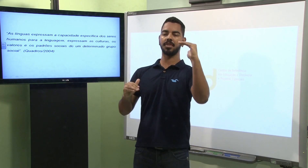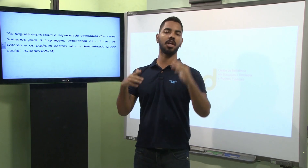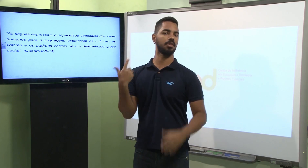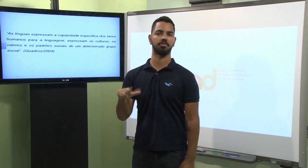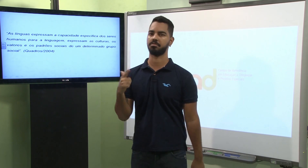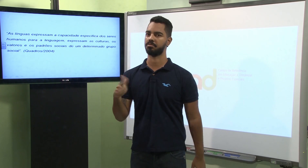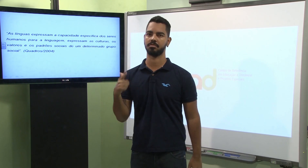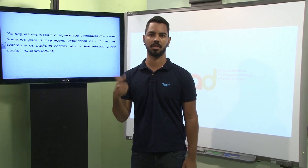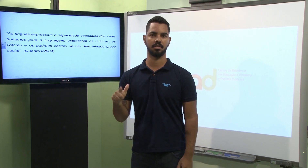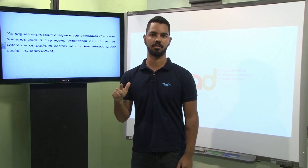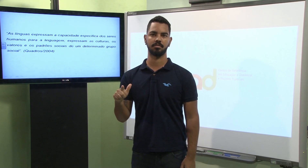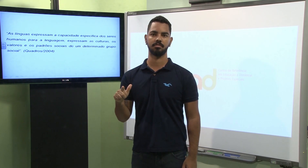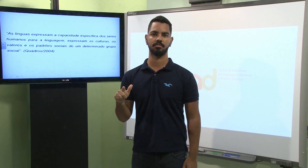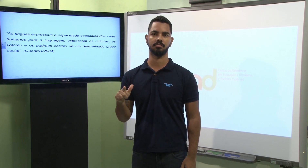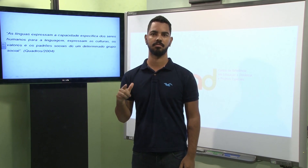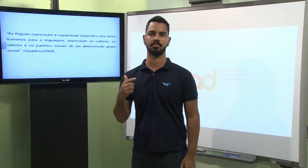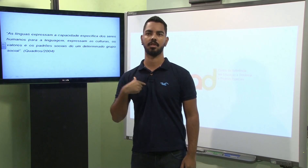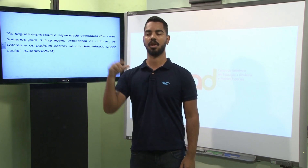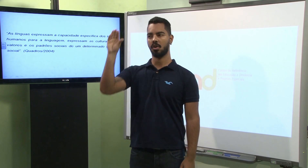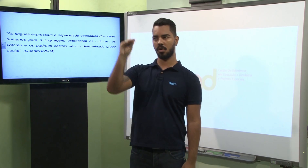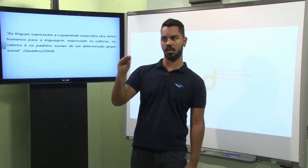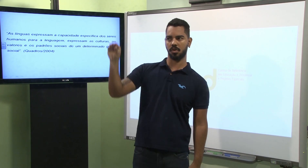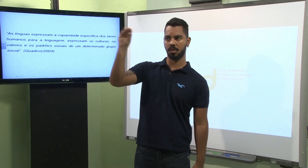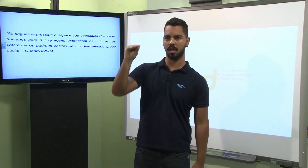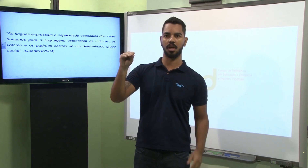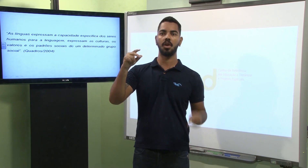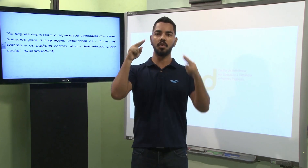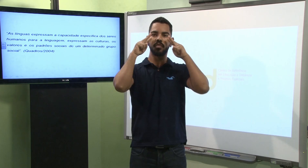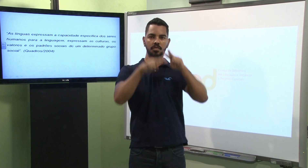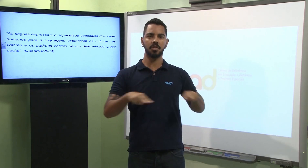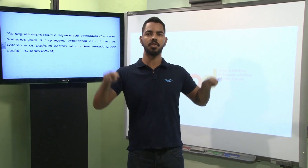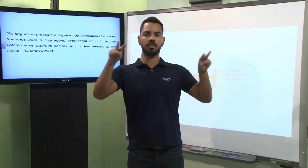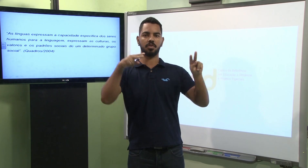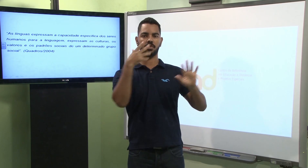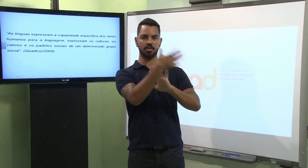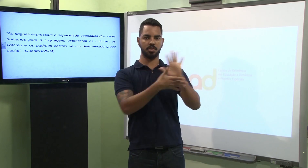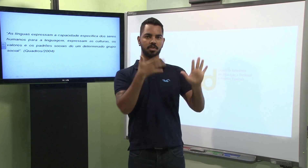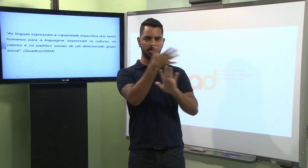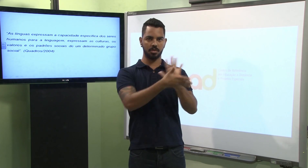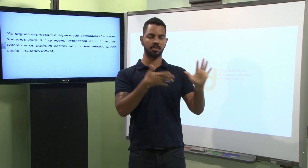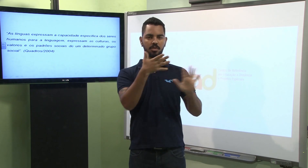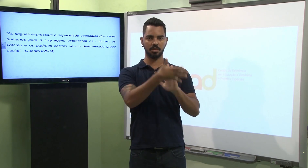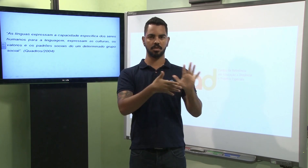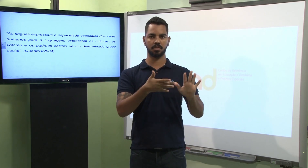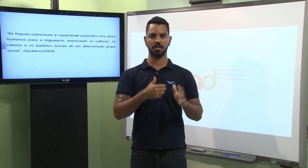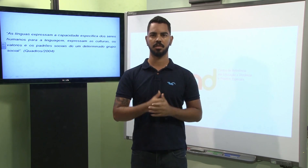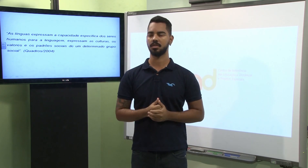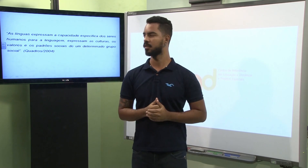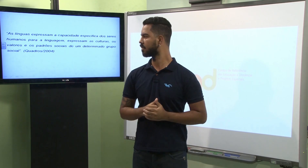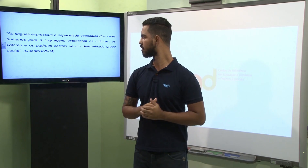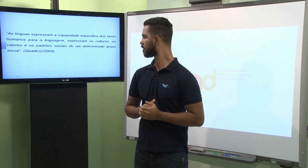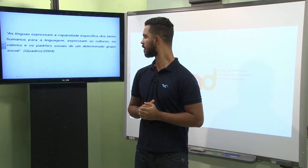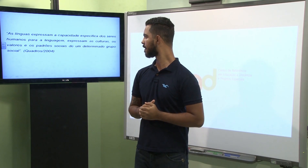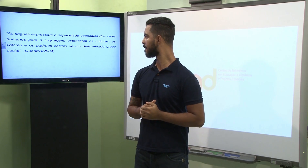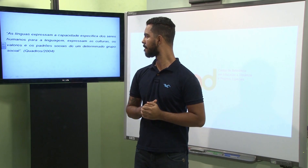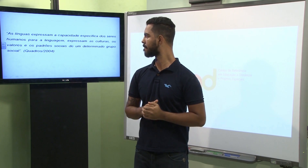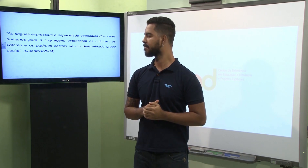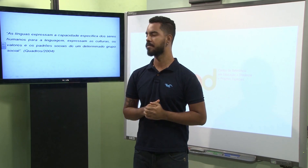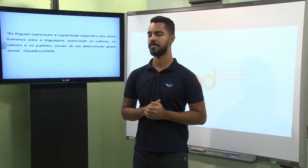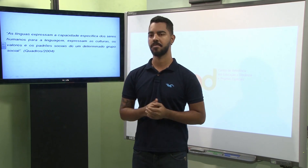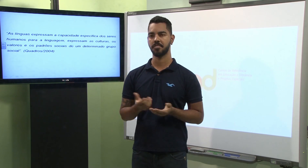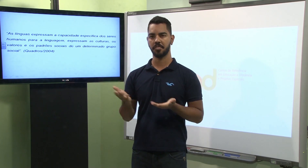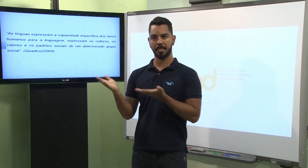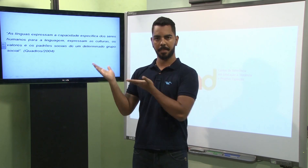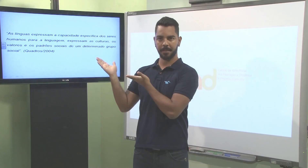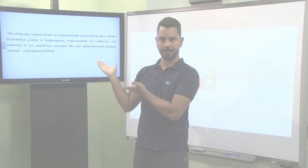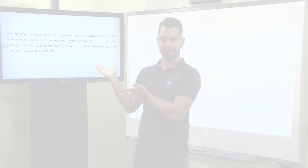modalidade oral auditiva ou gestual visual. Línguas de